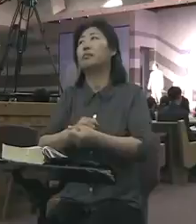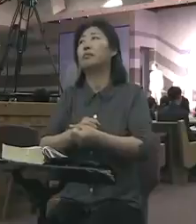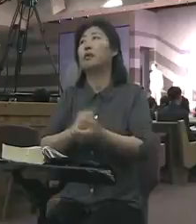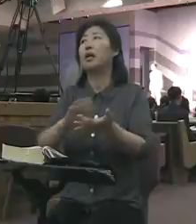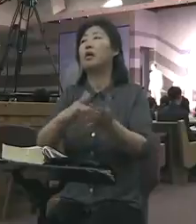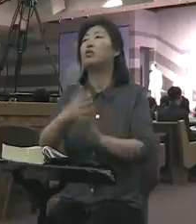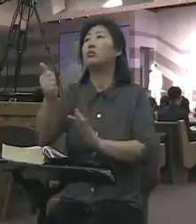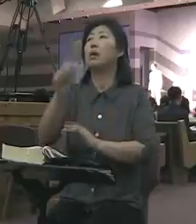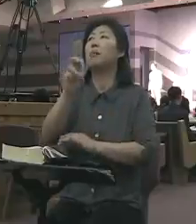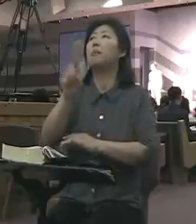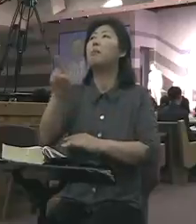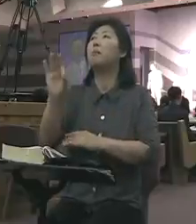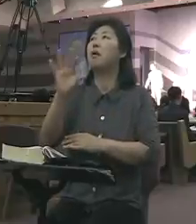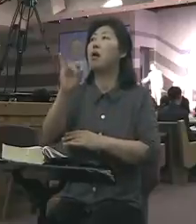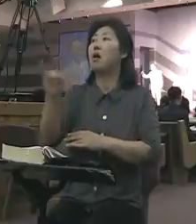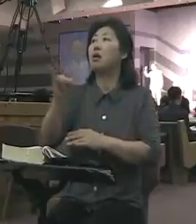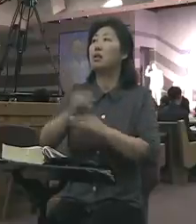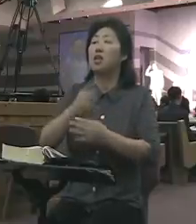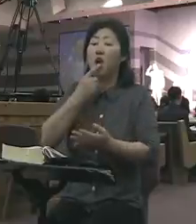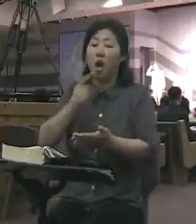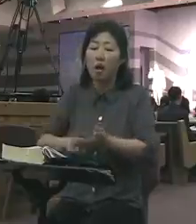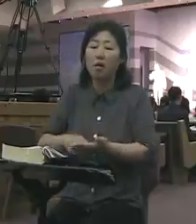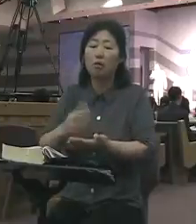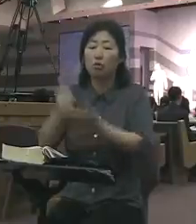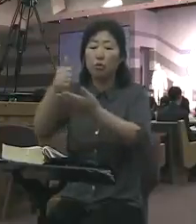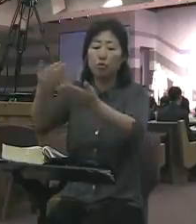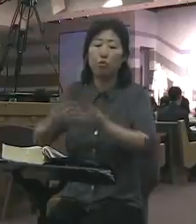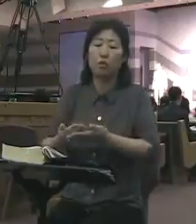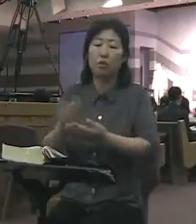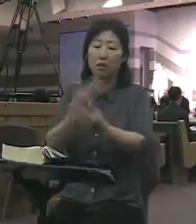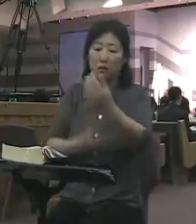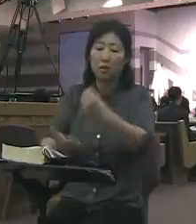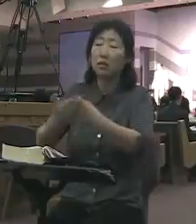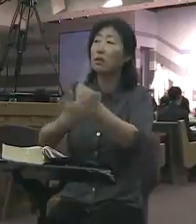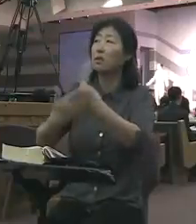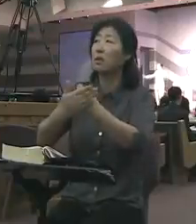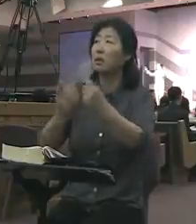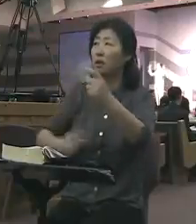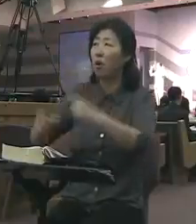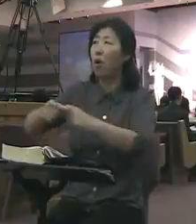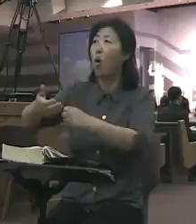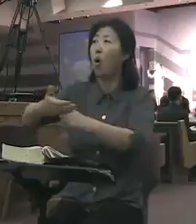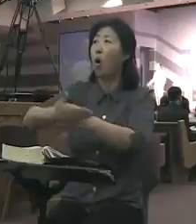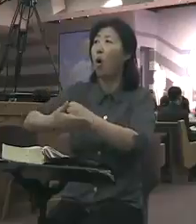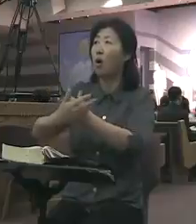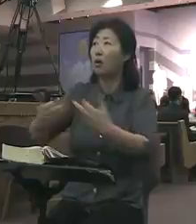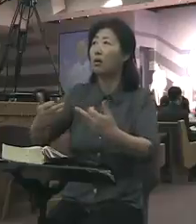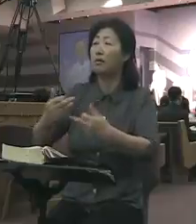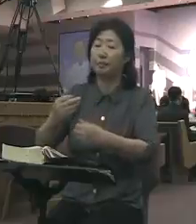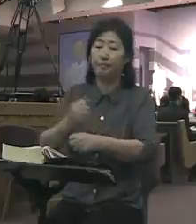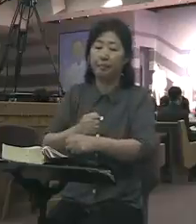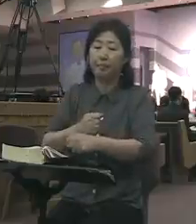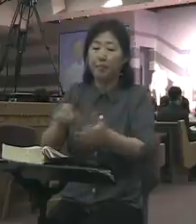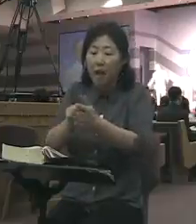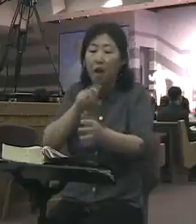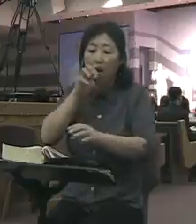하셨습니다. 주님이 주시는 은혜가 더 크기 때문입니다. 그래서 그때부터 믿음으로 고백하기 시작했습니다. 하나님,